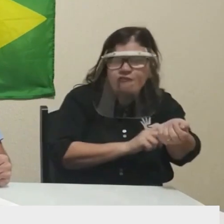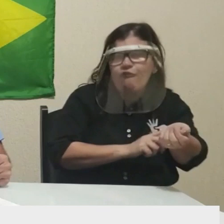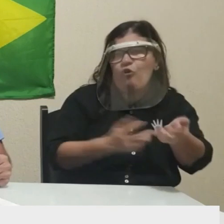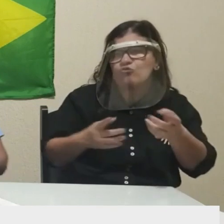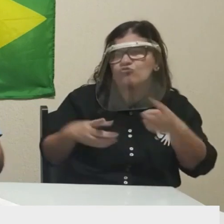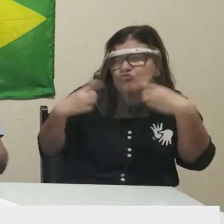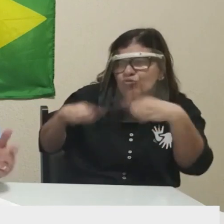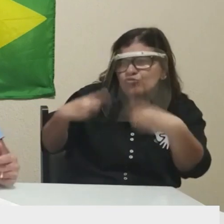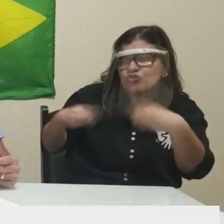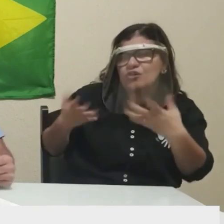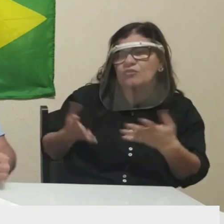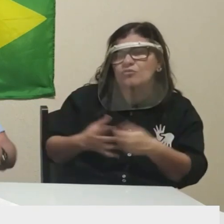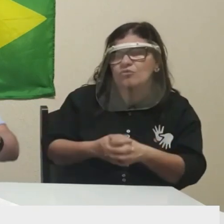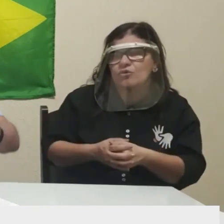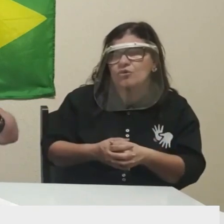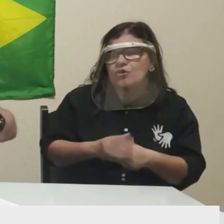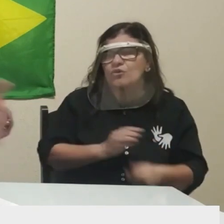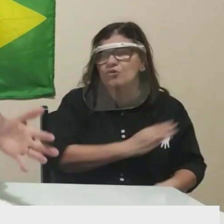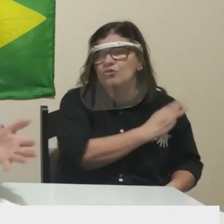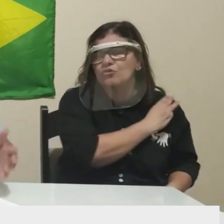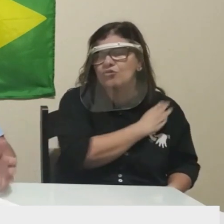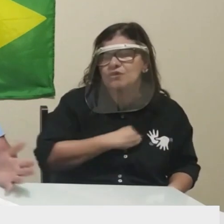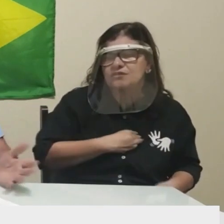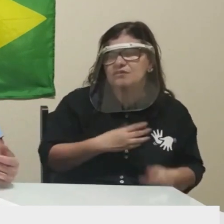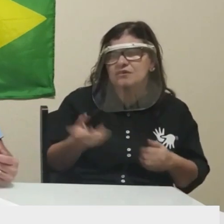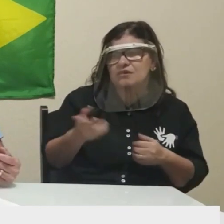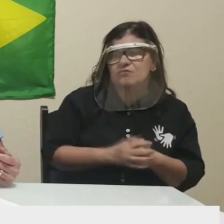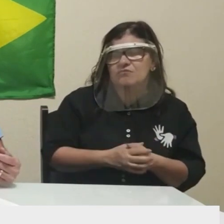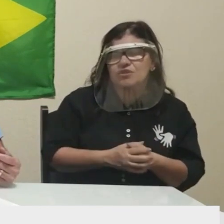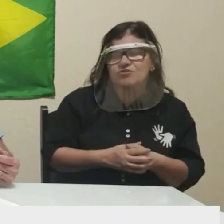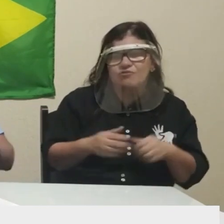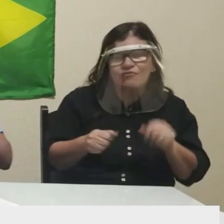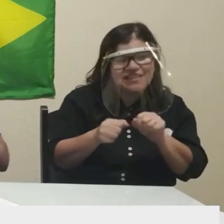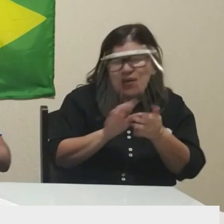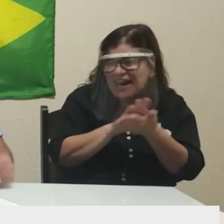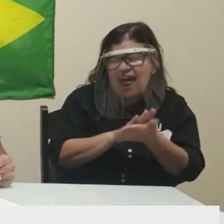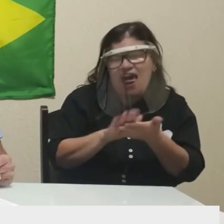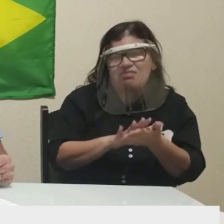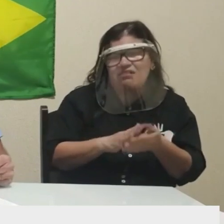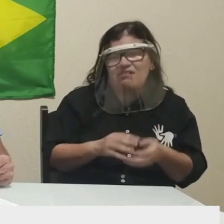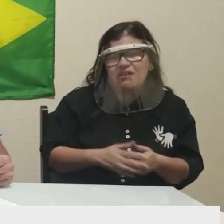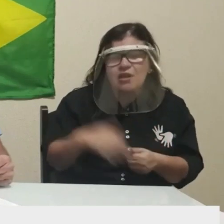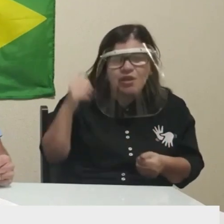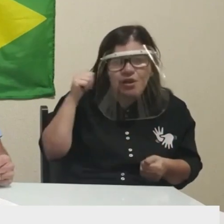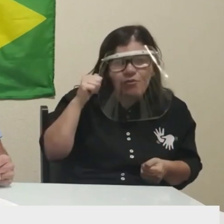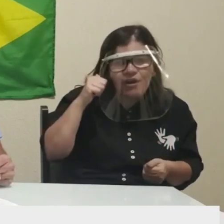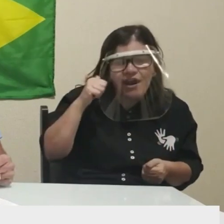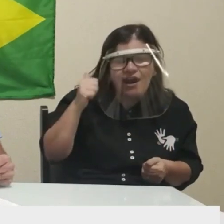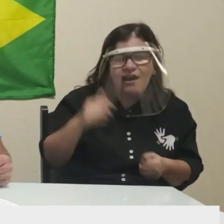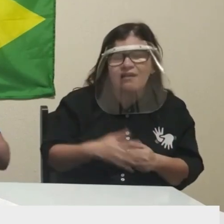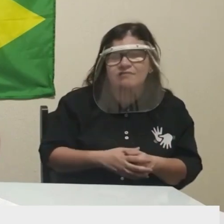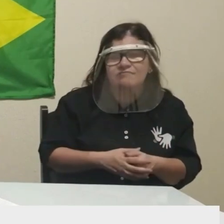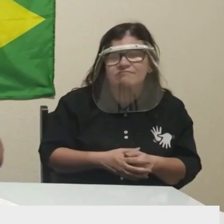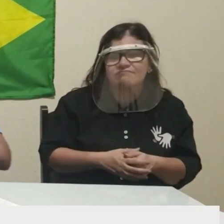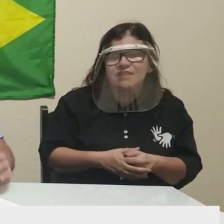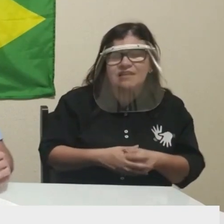época, que não falava nada. O pessoal prendendo mulher na areia, de biquíni, dando rasteira em outras mulheres e prendendo aqui